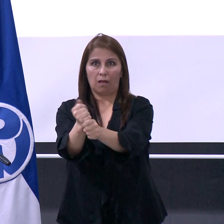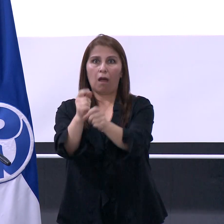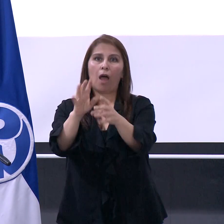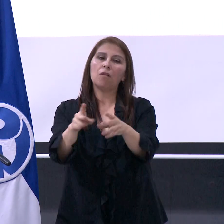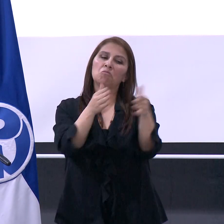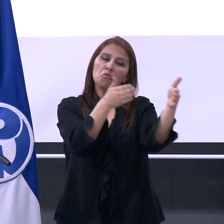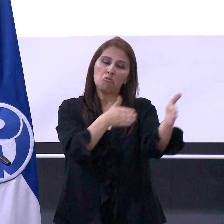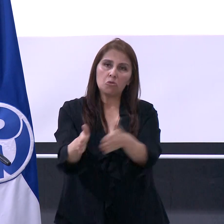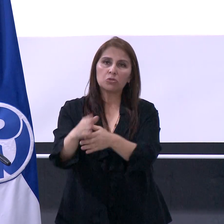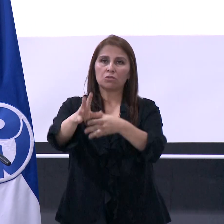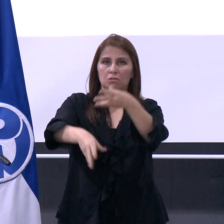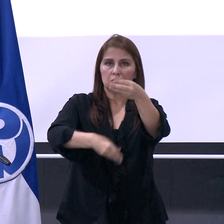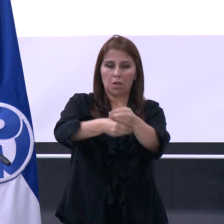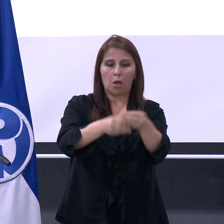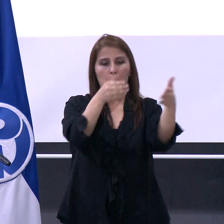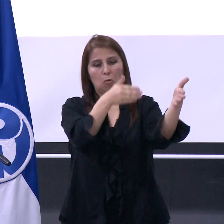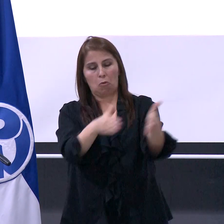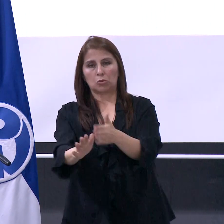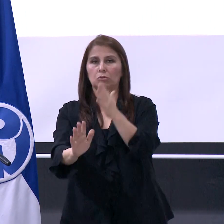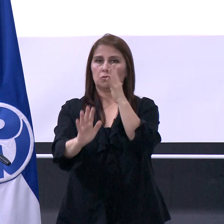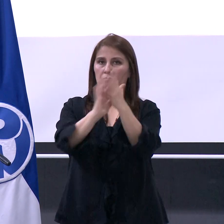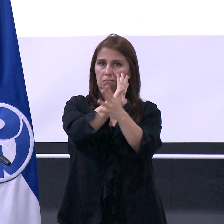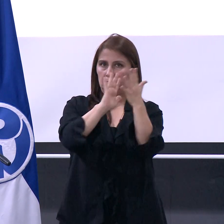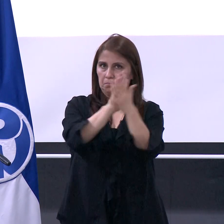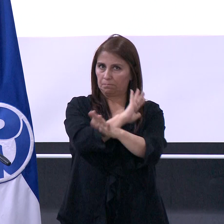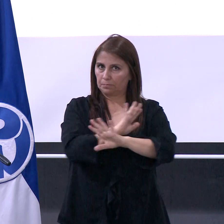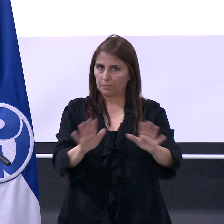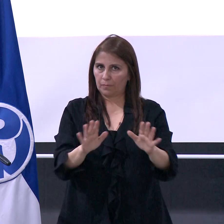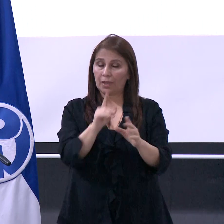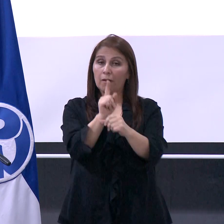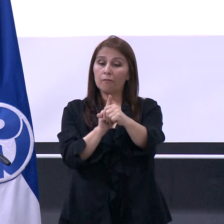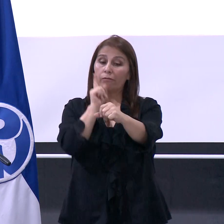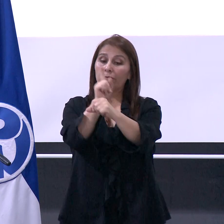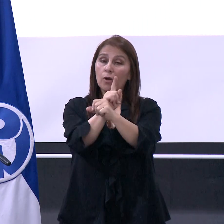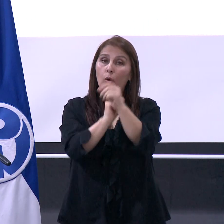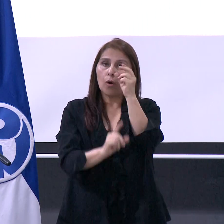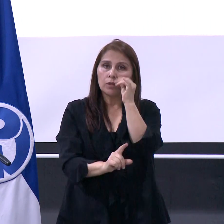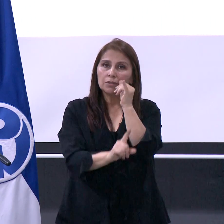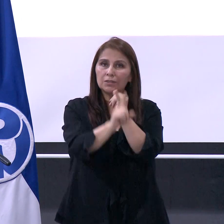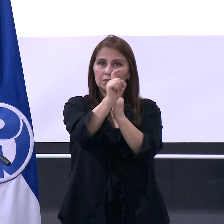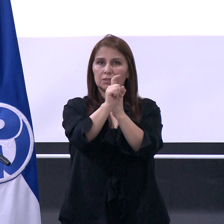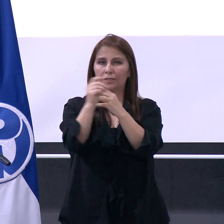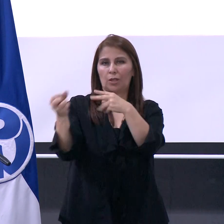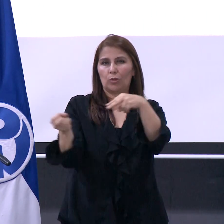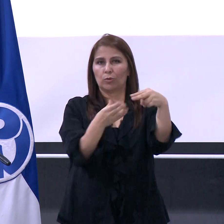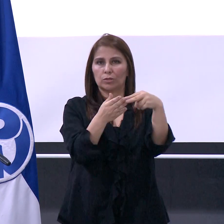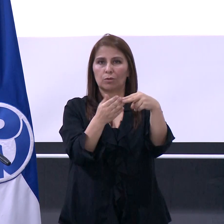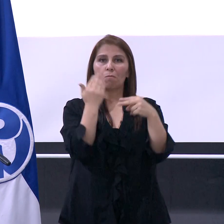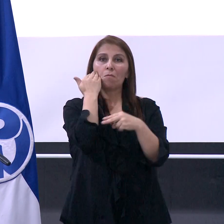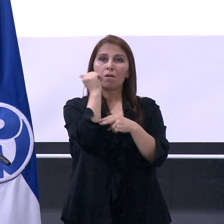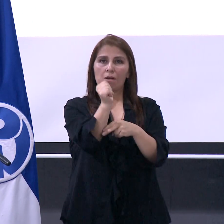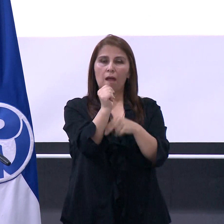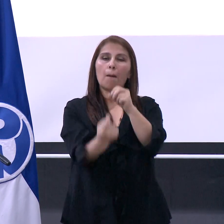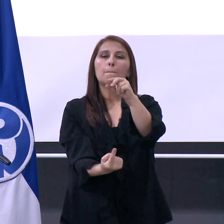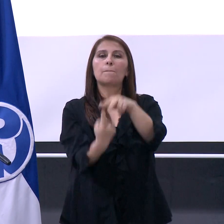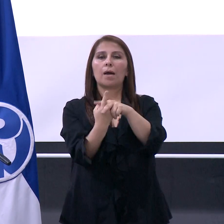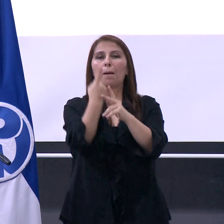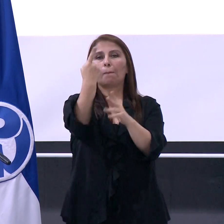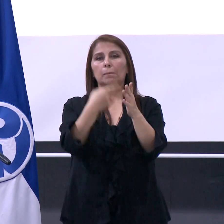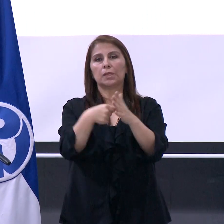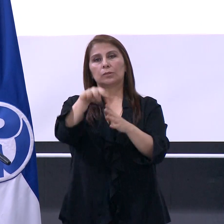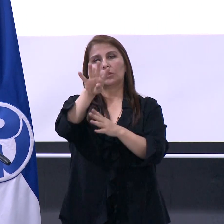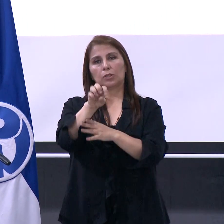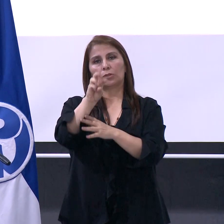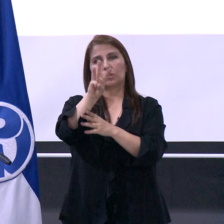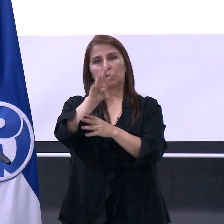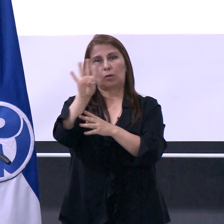complementarios cursos de información y la facultad de ciencias de la educación para mujeres fundada en el 34 que